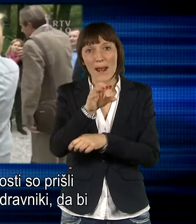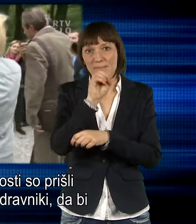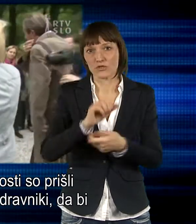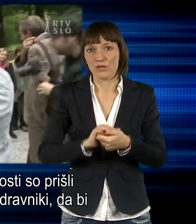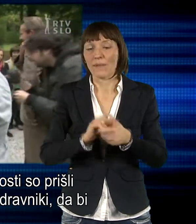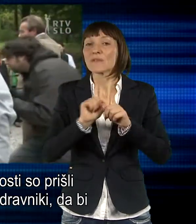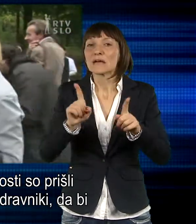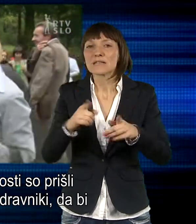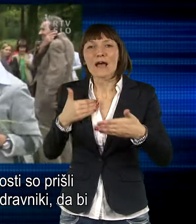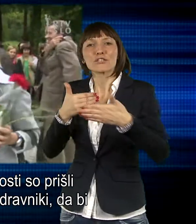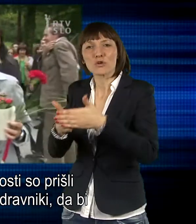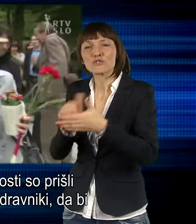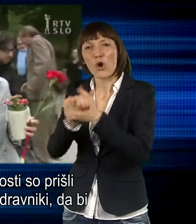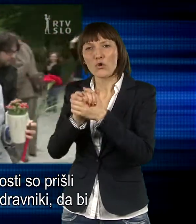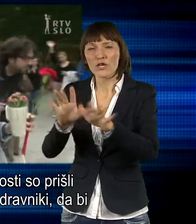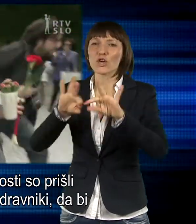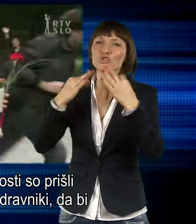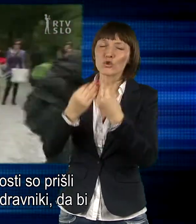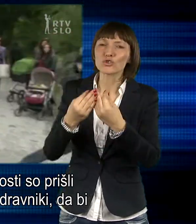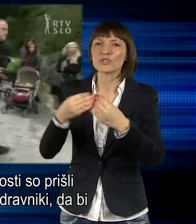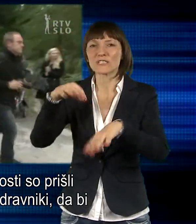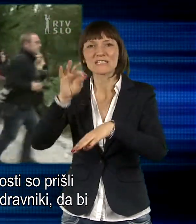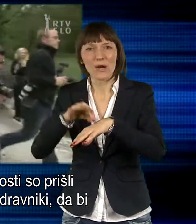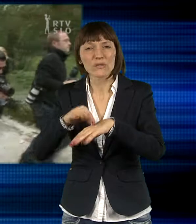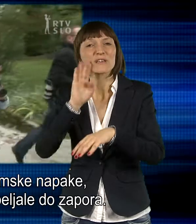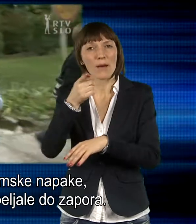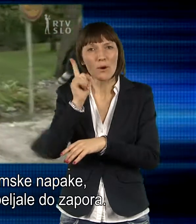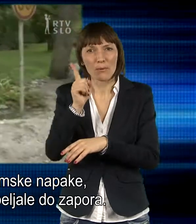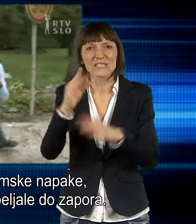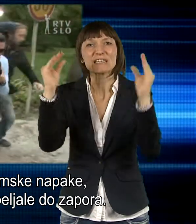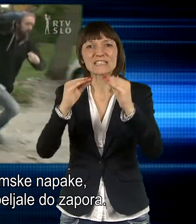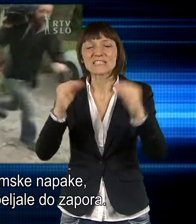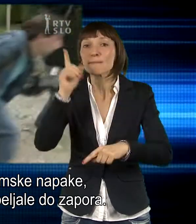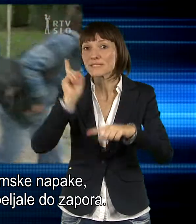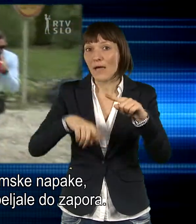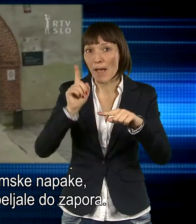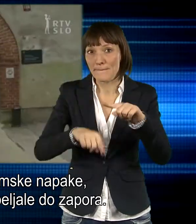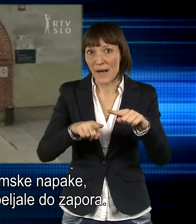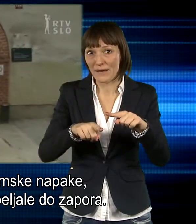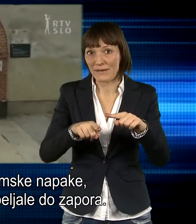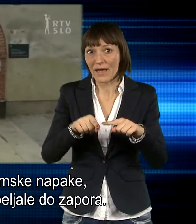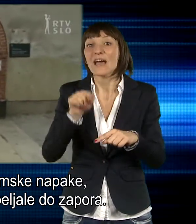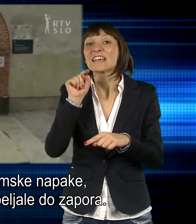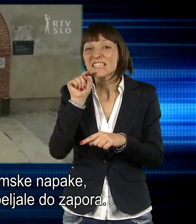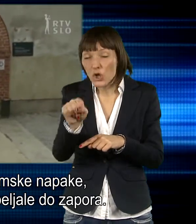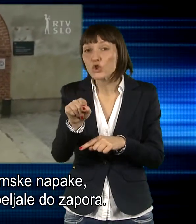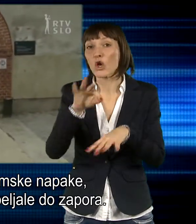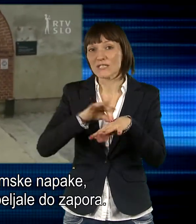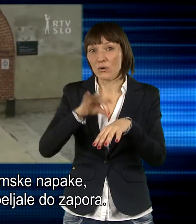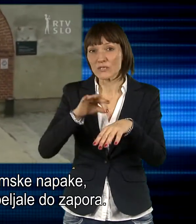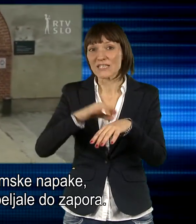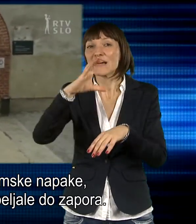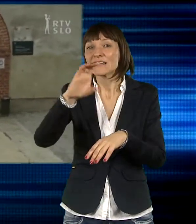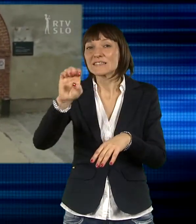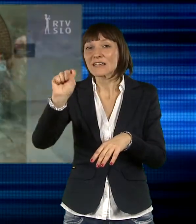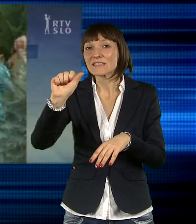Zaradi solidarnosti so prišli kolegi družinski zdravniki, da bi opozorili na sistemske napake, ki so Cesarčevo pripeljale